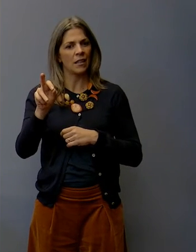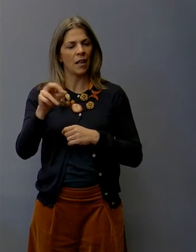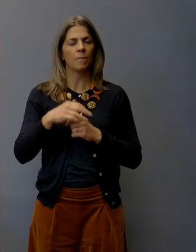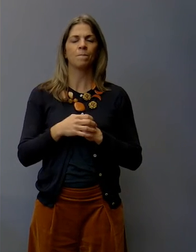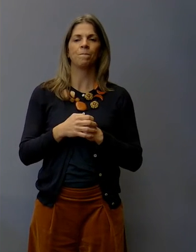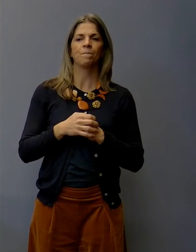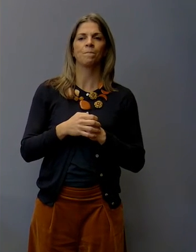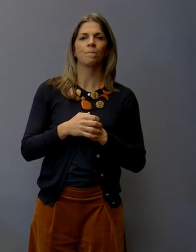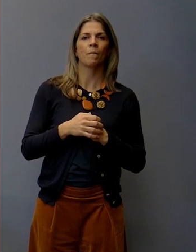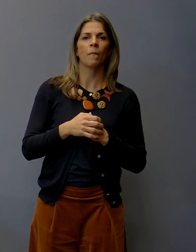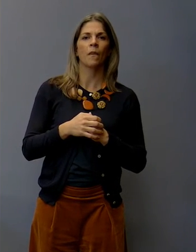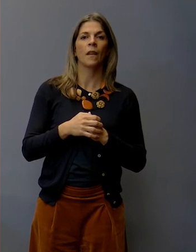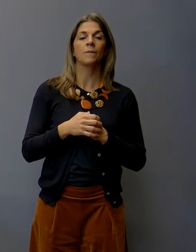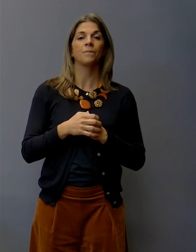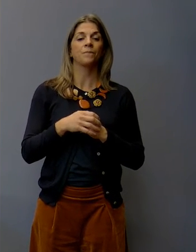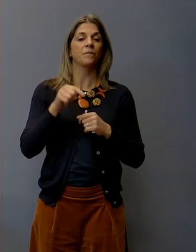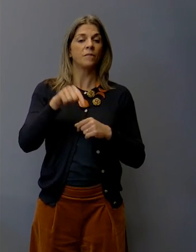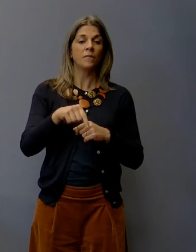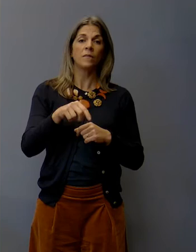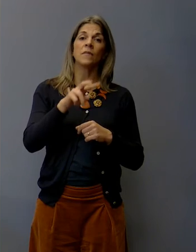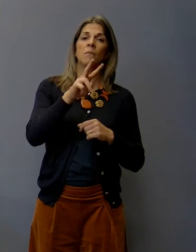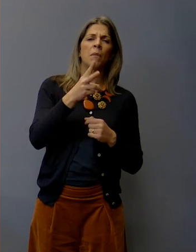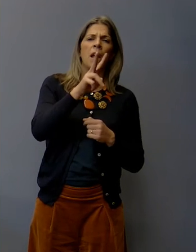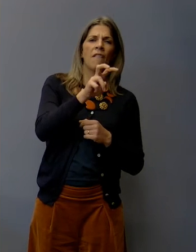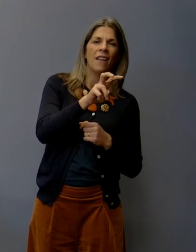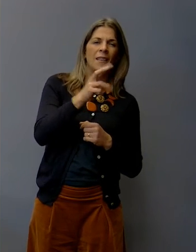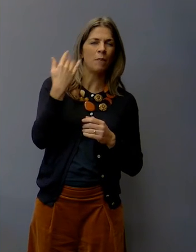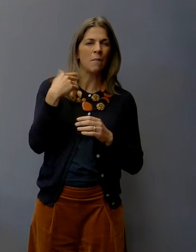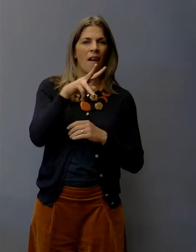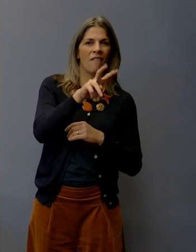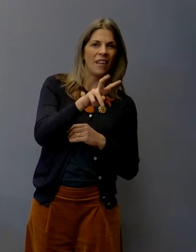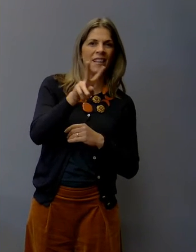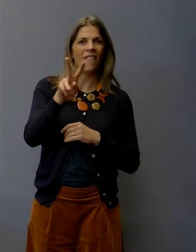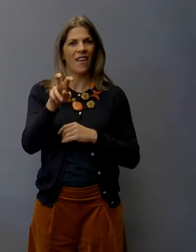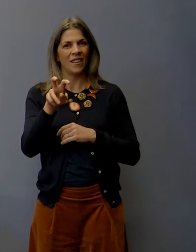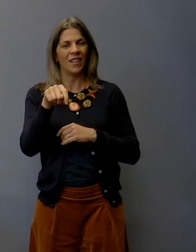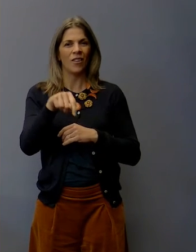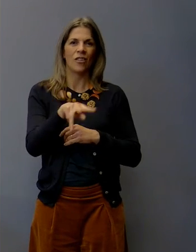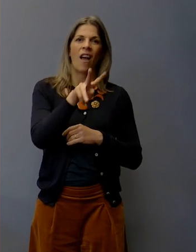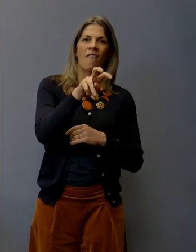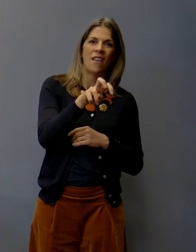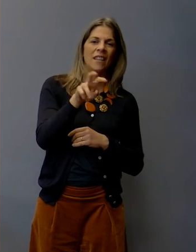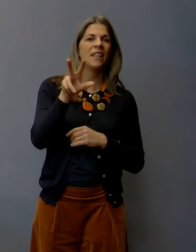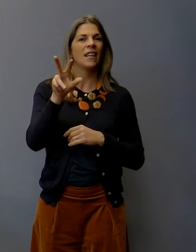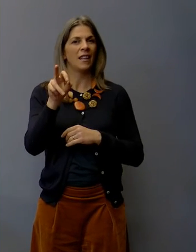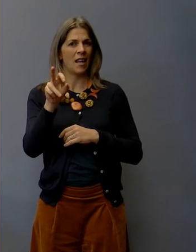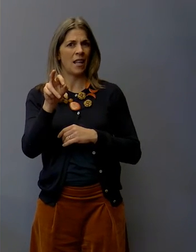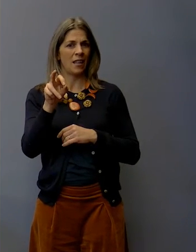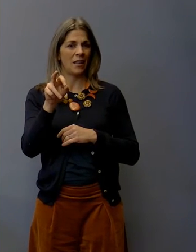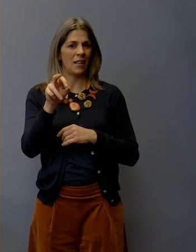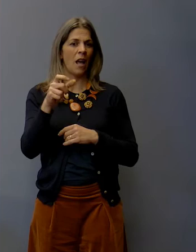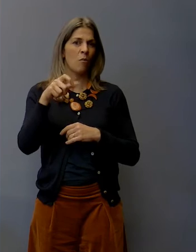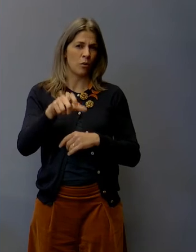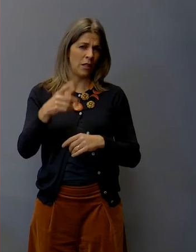30 non perché vogliamo rilanciare ma secondo me perché ci siamo resi conto che non riusciremo a raggiungere un berrettino nel 2020 e oggi siamo